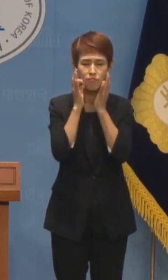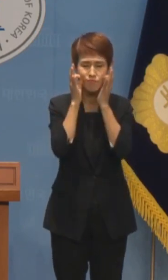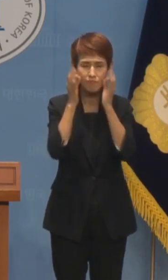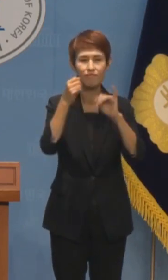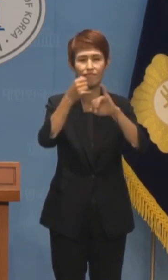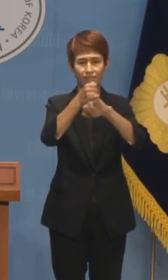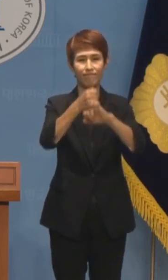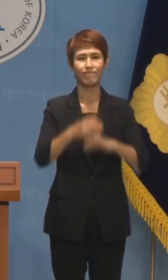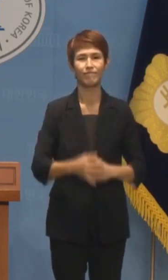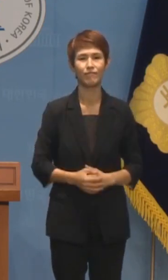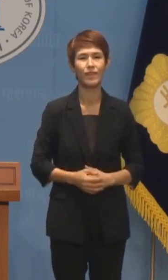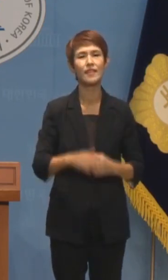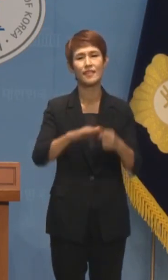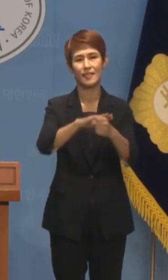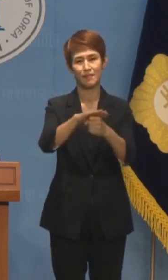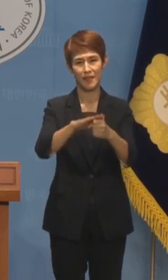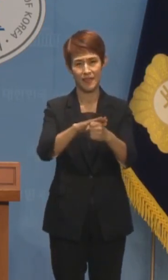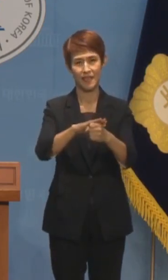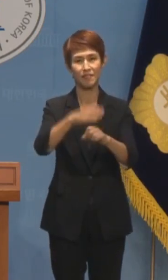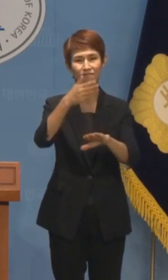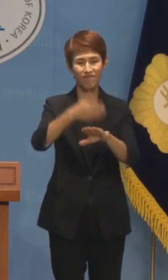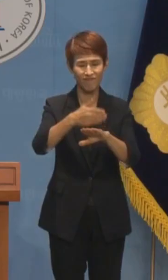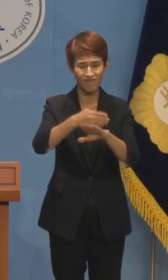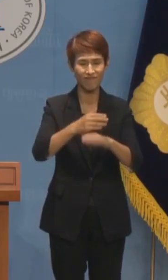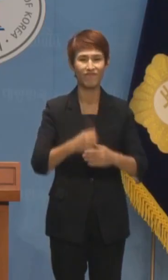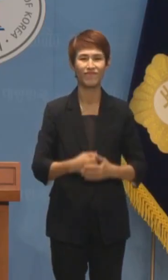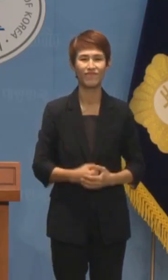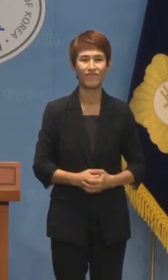바치겠습니다. 사랑합니다. 감사합니다.